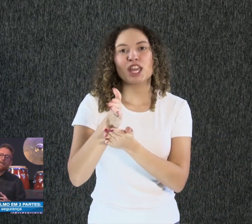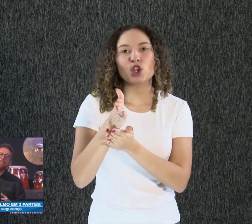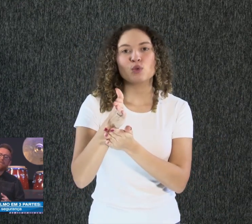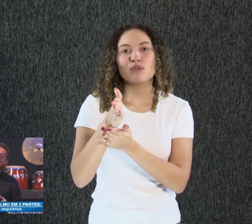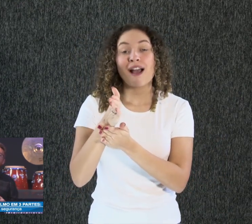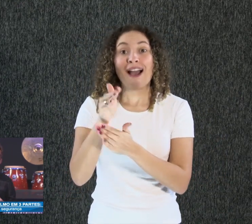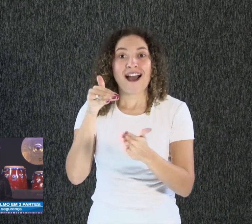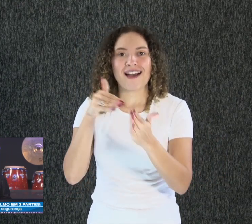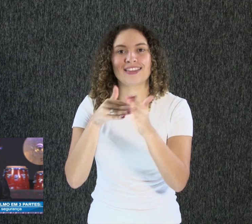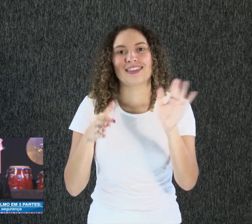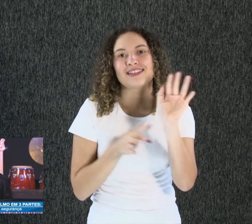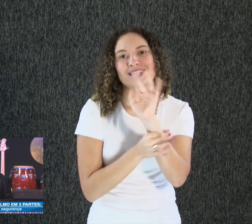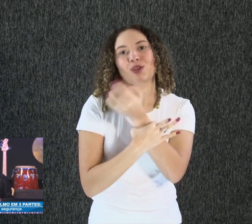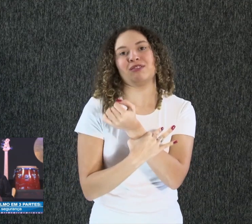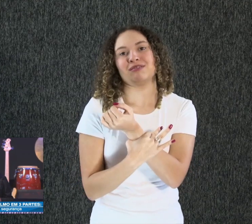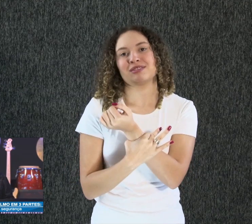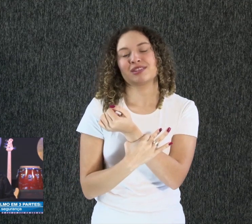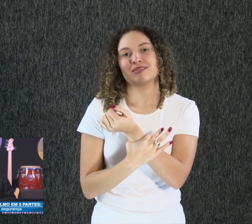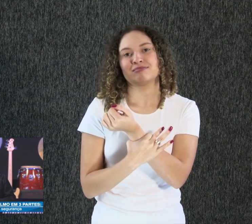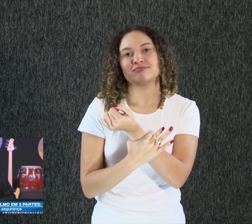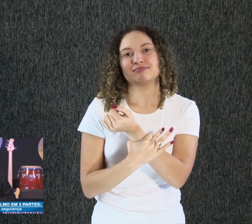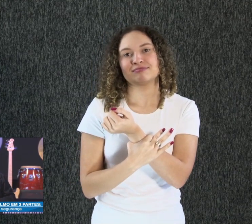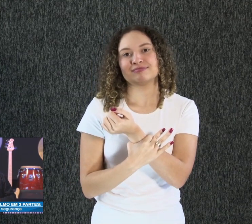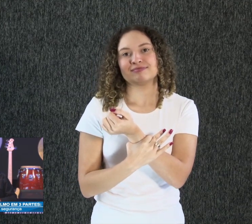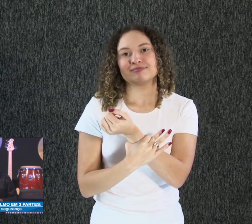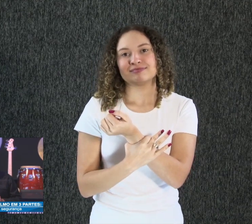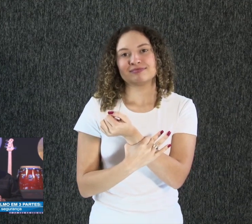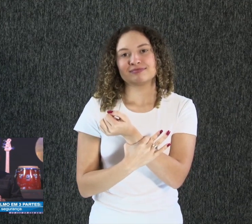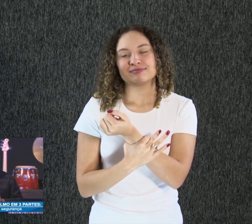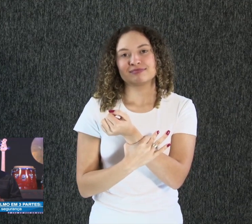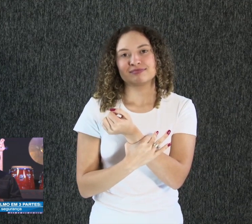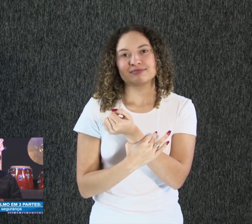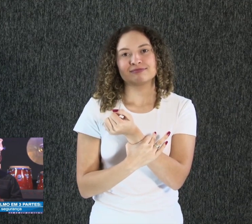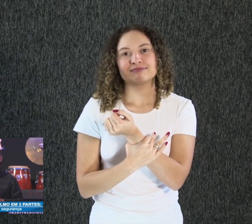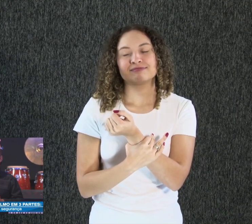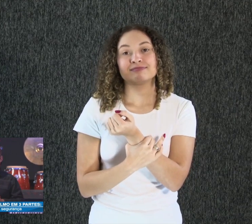o caminho para a segurança.